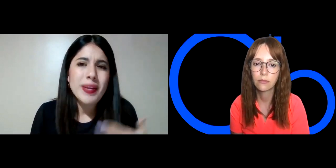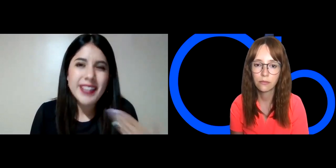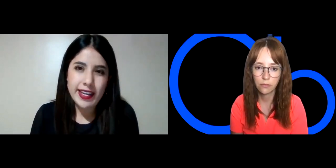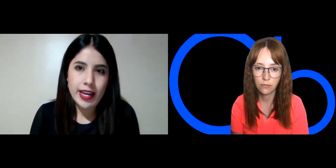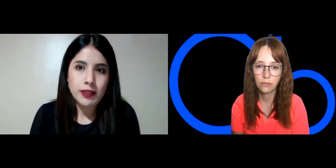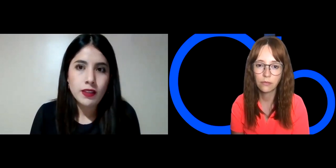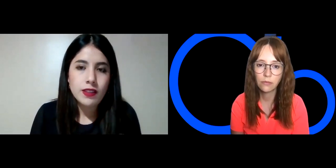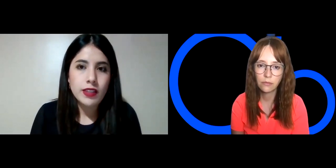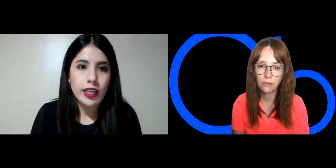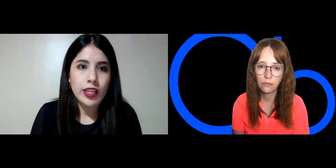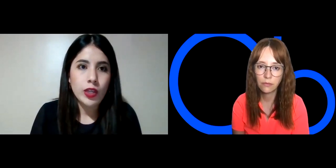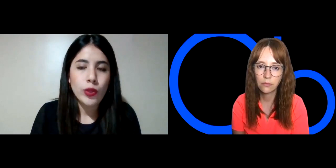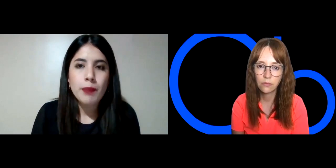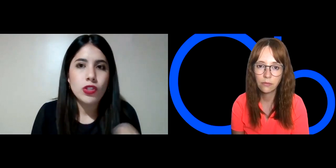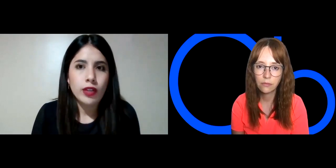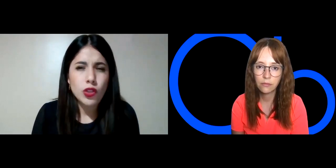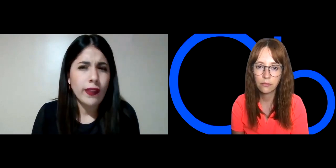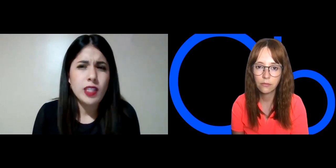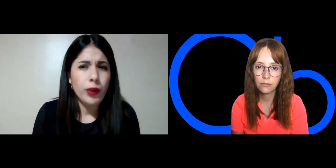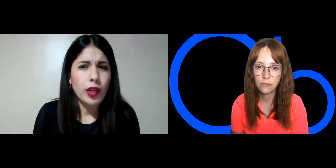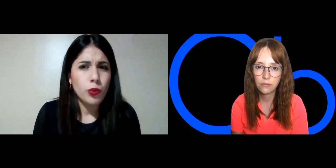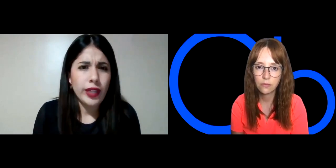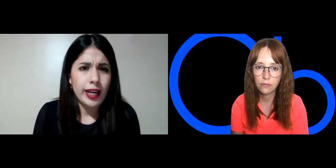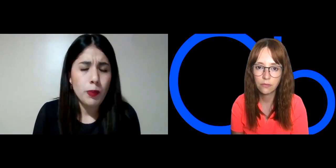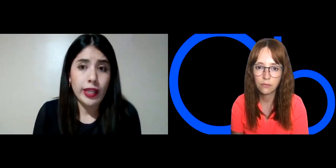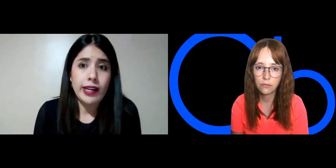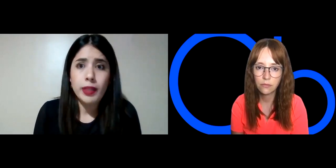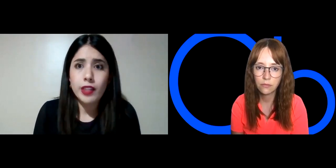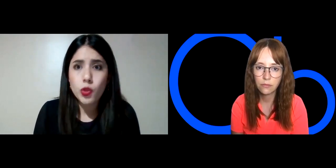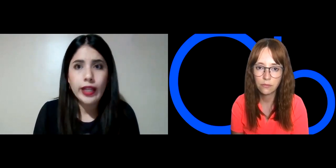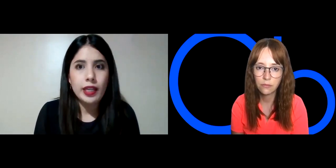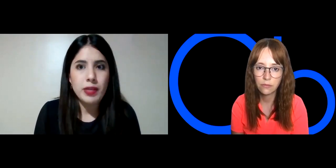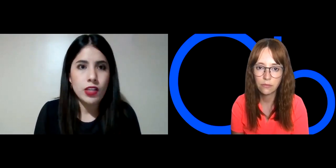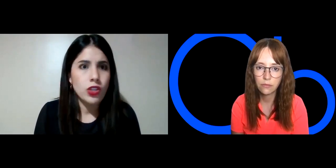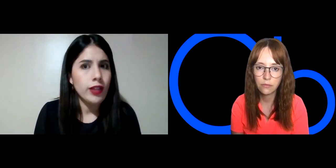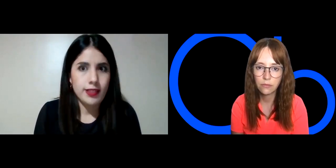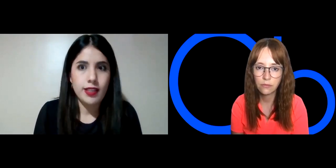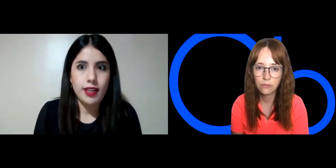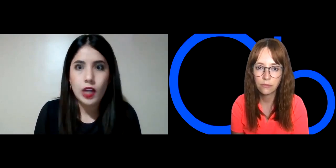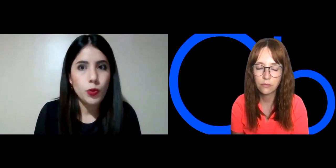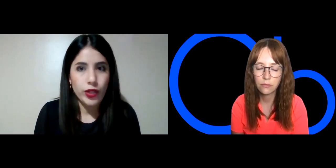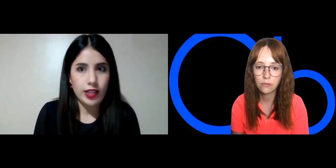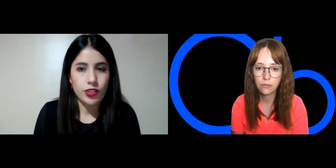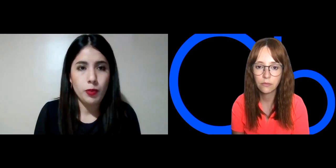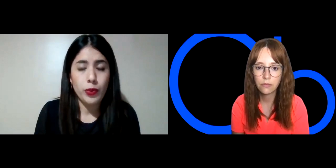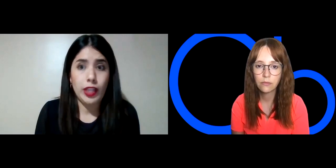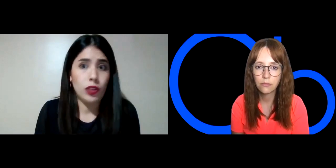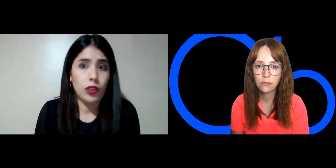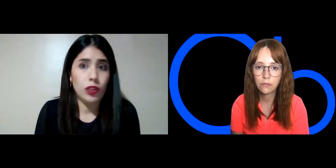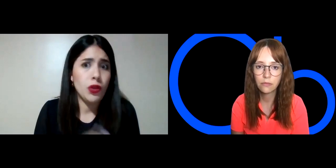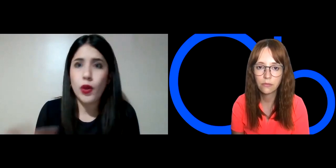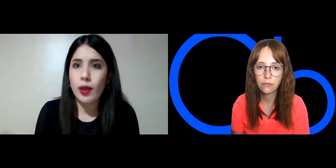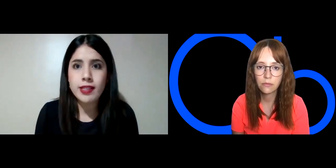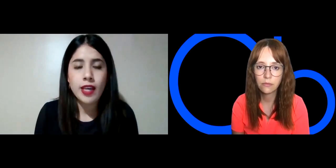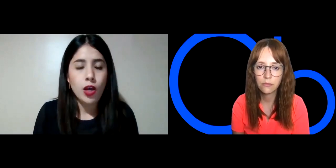¿qué pasaría si una persona sorda se puede comunicar? Porque realmente su única limitación es esa, la comunicación, porque todo